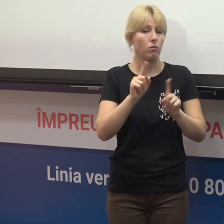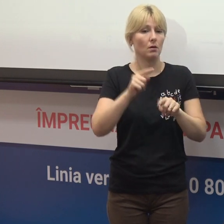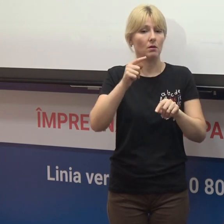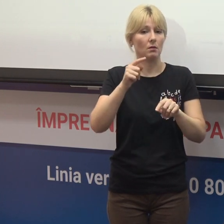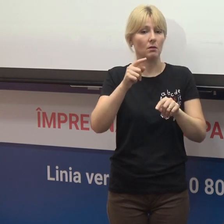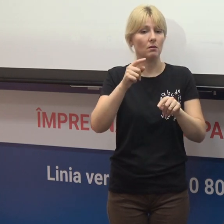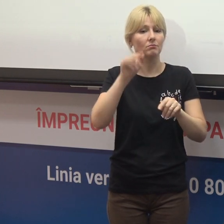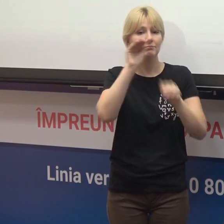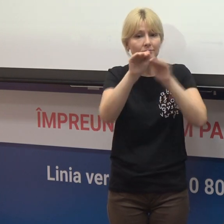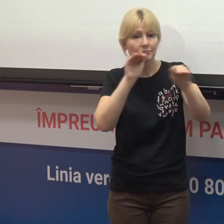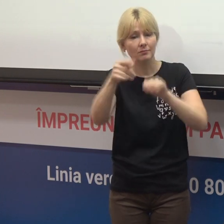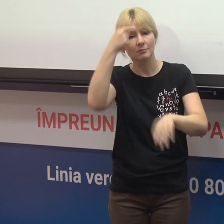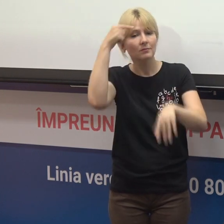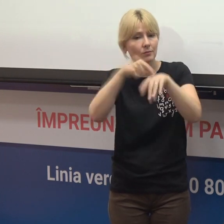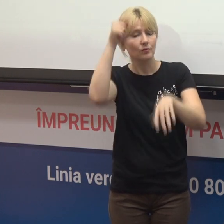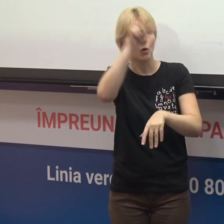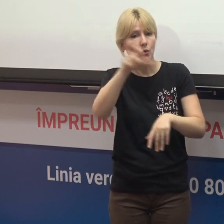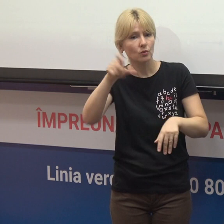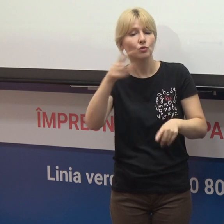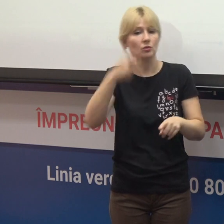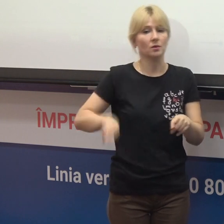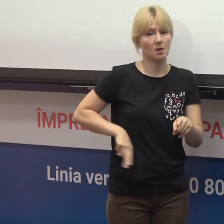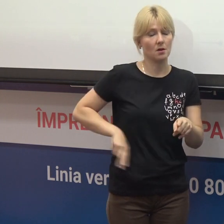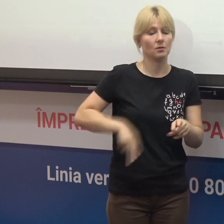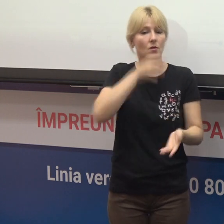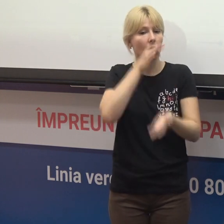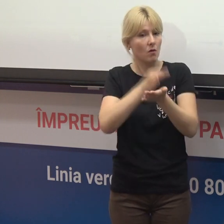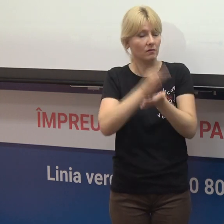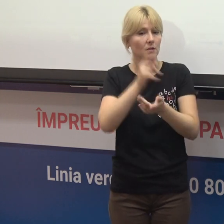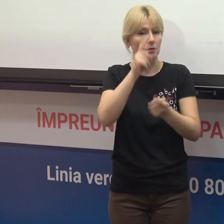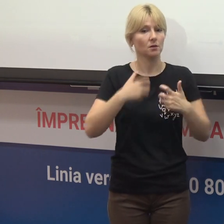sensibilizării, încă o dată, repetat, a angajatorilor vis-a-vis de